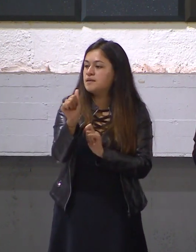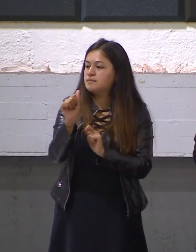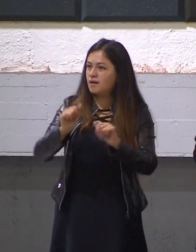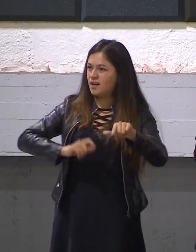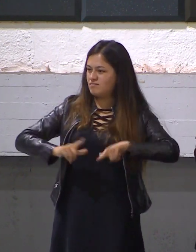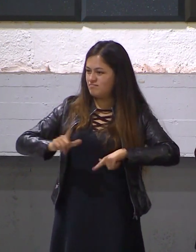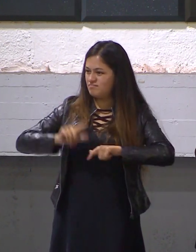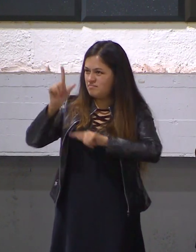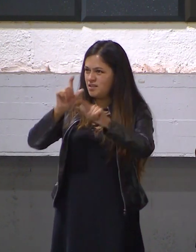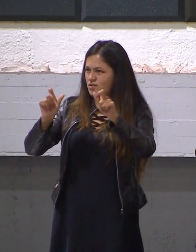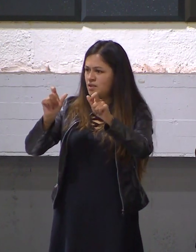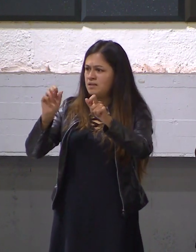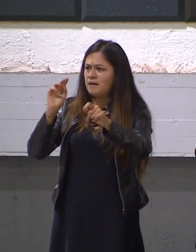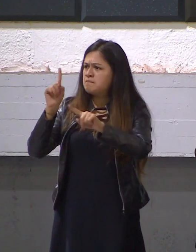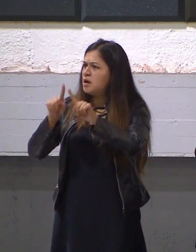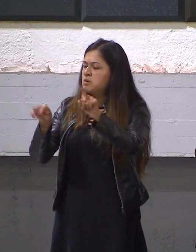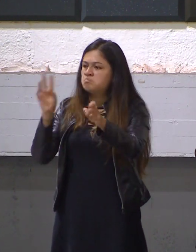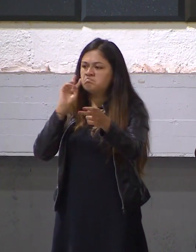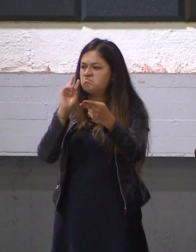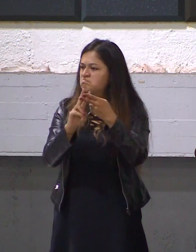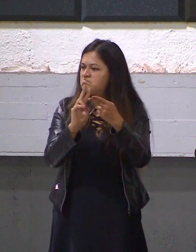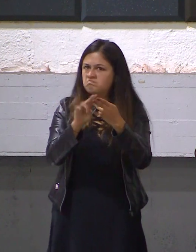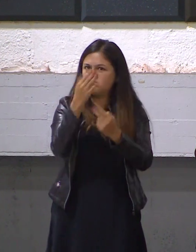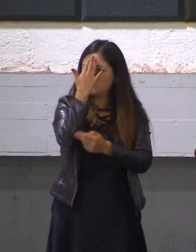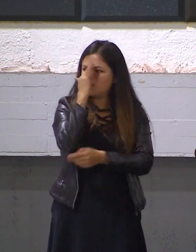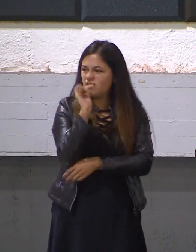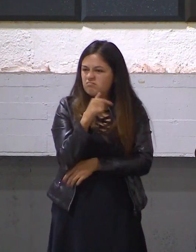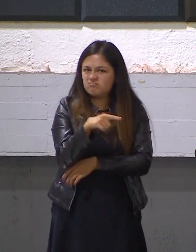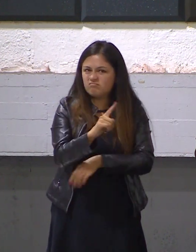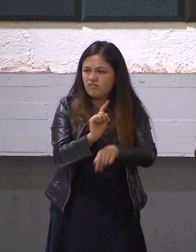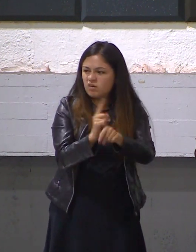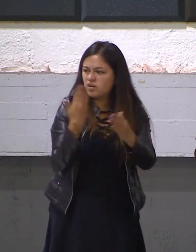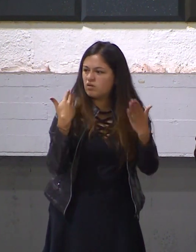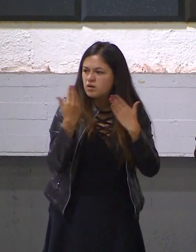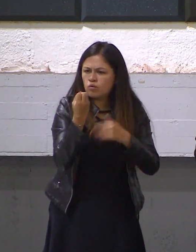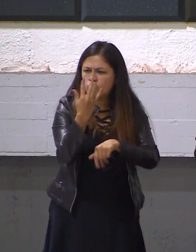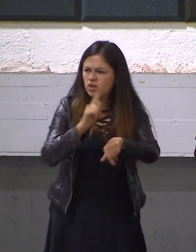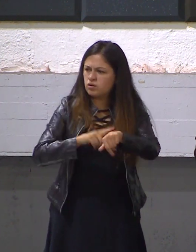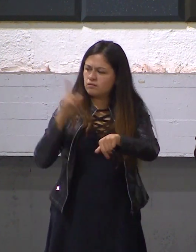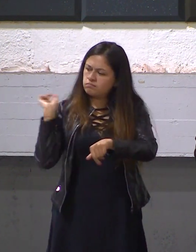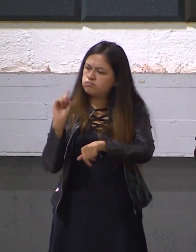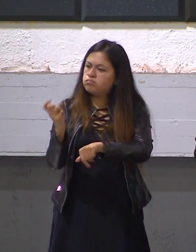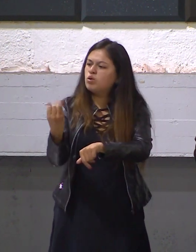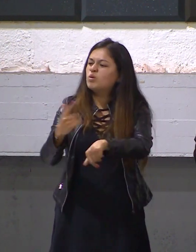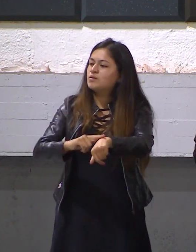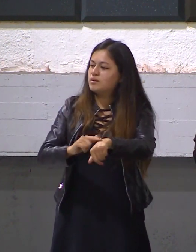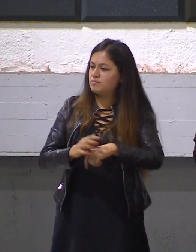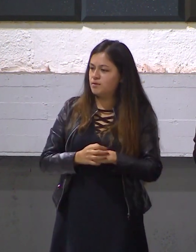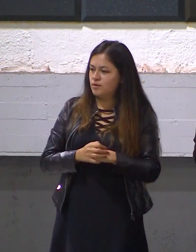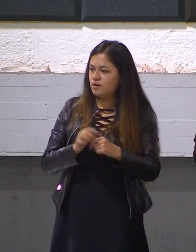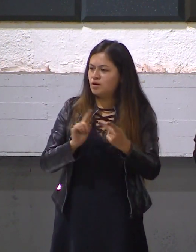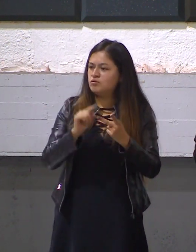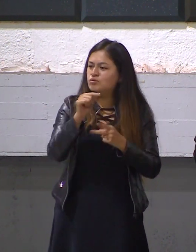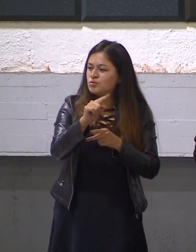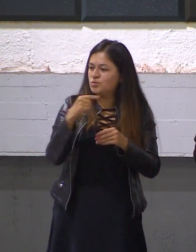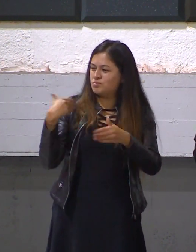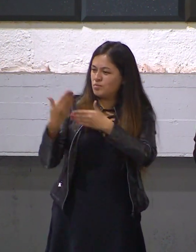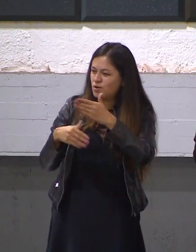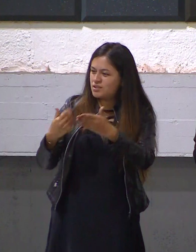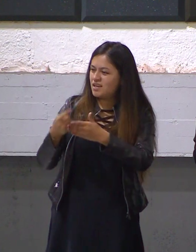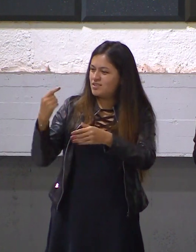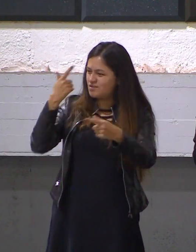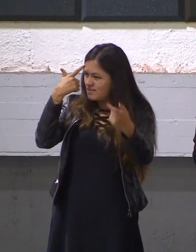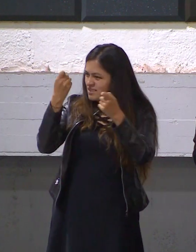no conoce nosotros cuánto tiempo llevamos cuál ha sido nuestra tradición